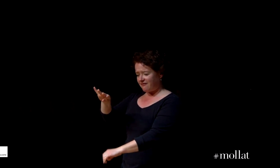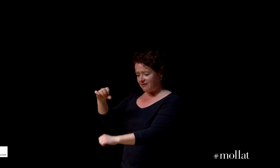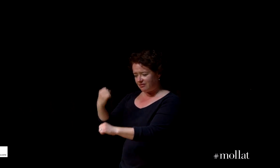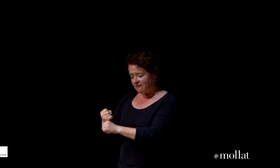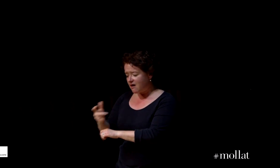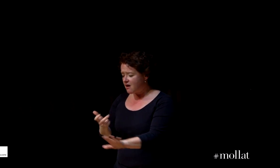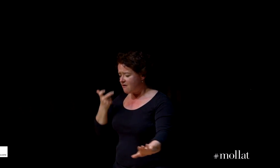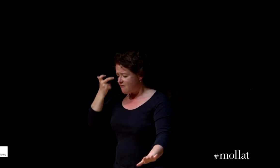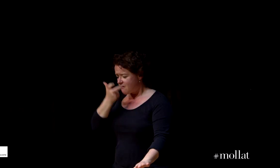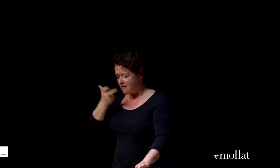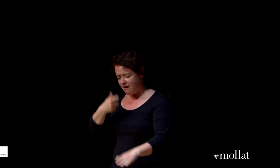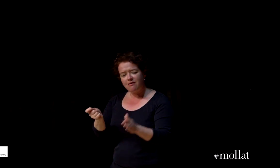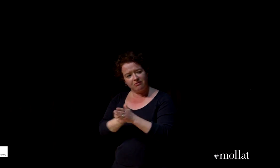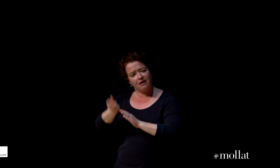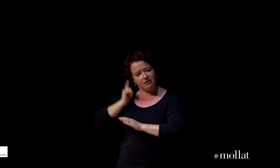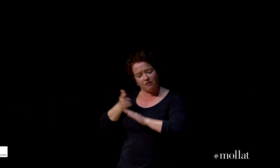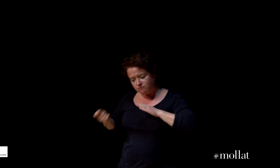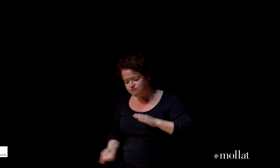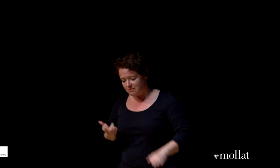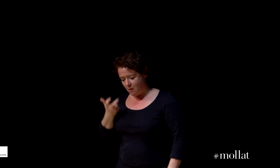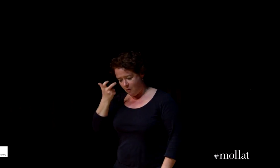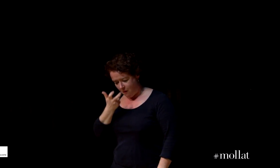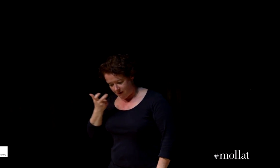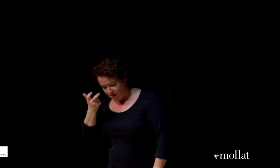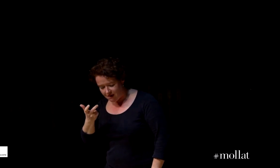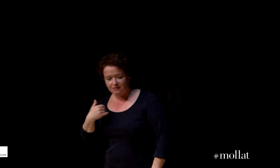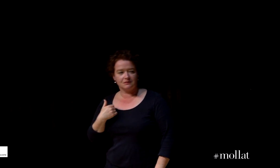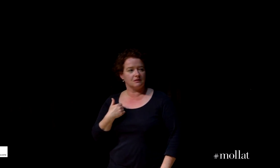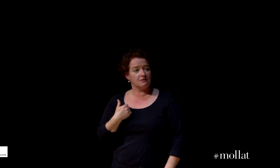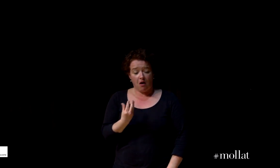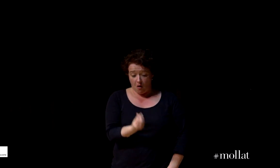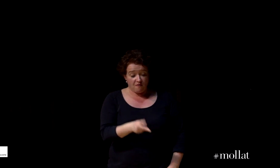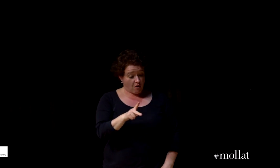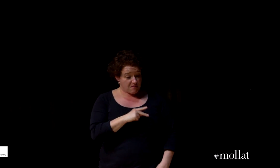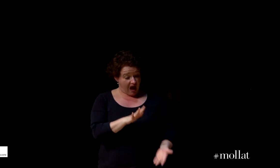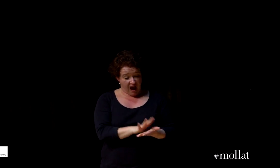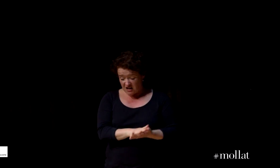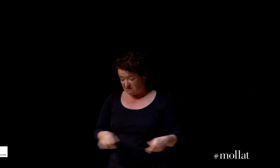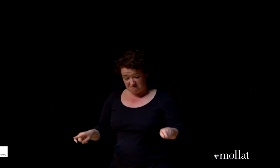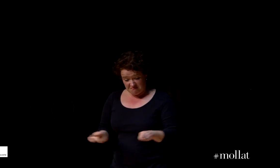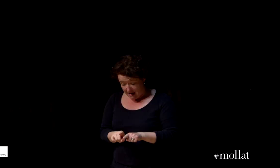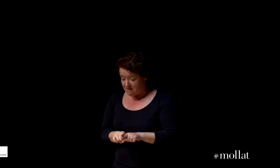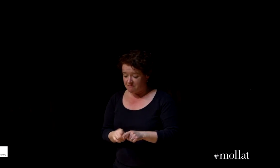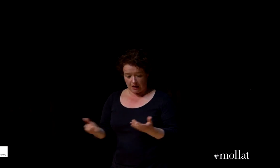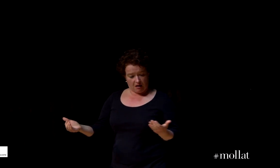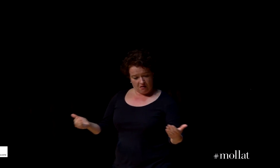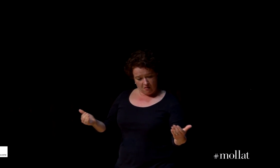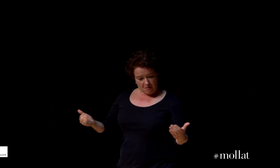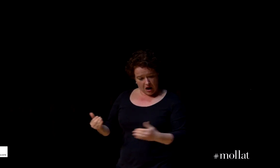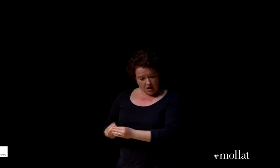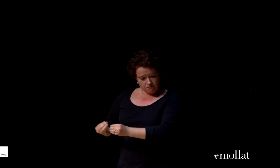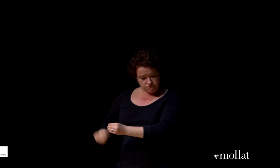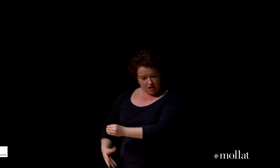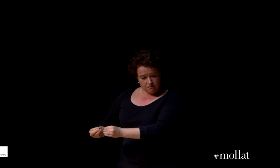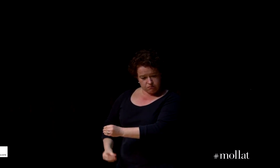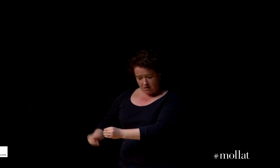l'oral. C'était à l'époque l'oral. Et j'avais des enfants du même âge. Et je me rendais compte de tout ce qui lui manquait. Et là,